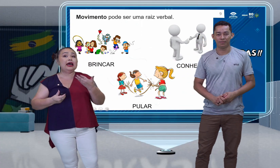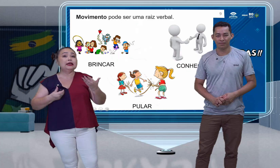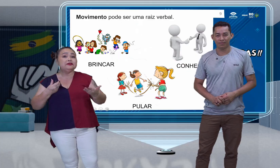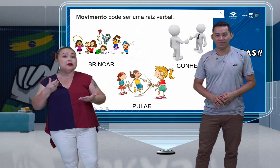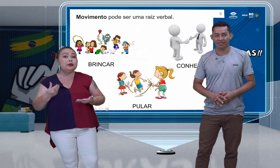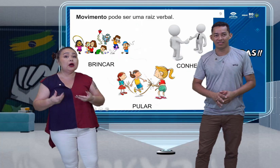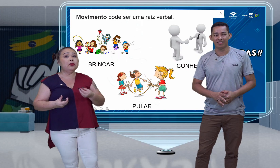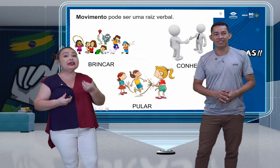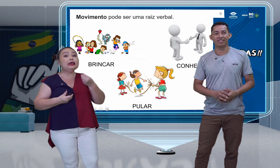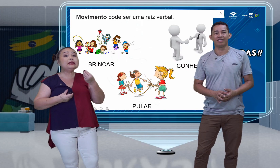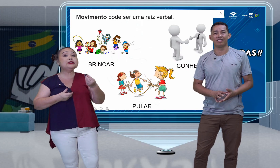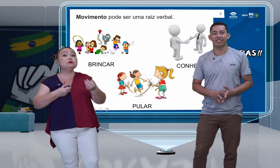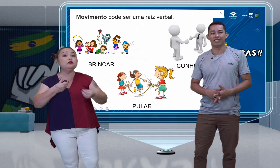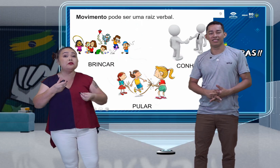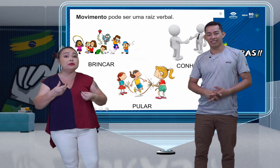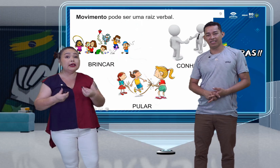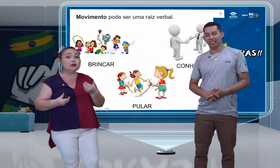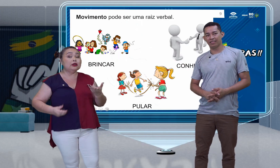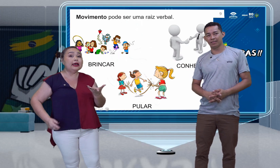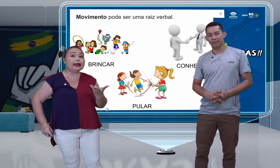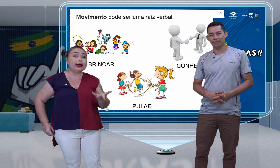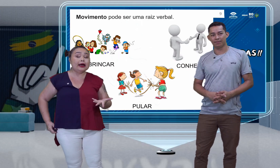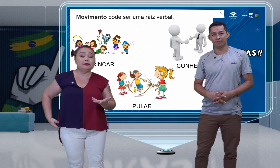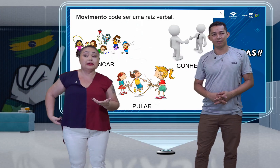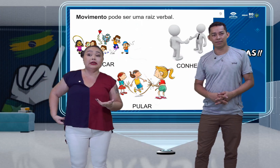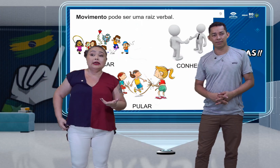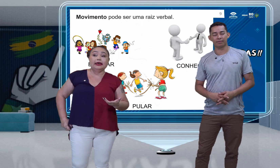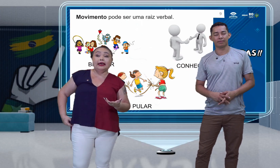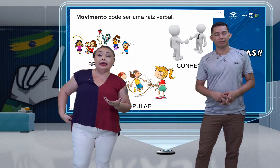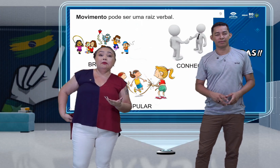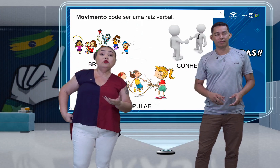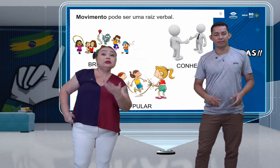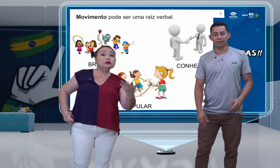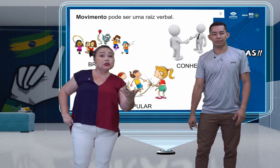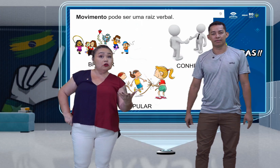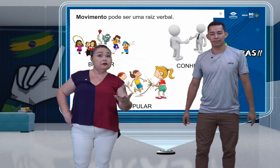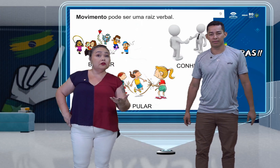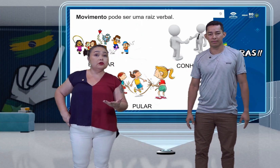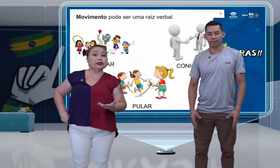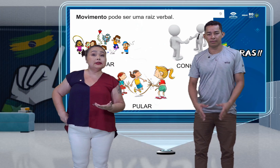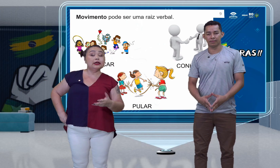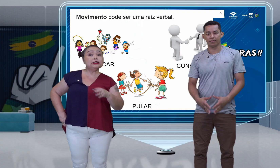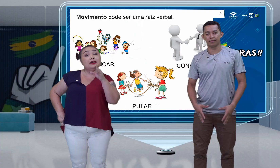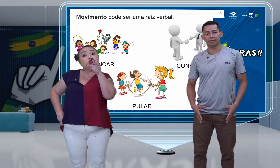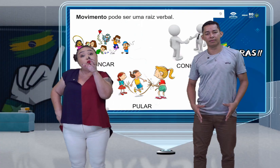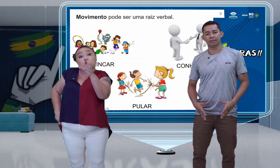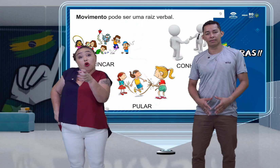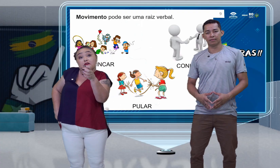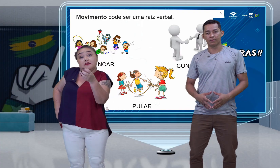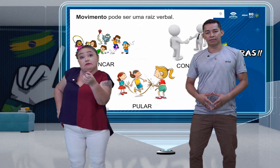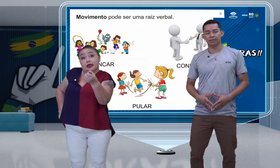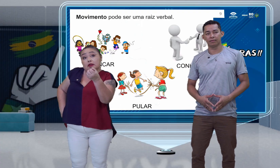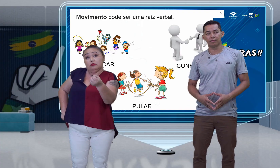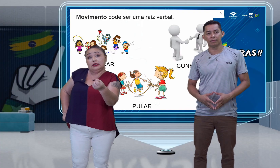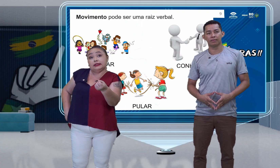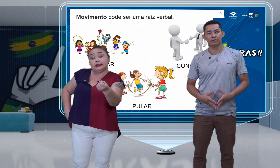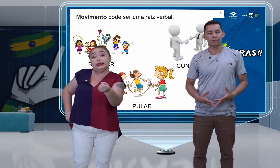raiz verbal, é que esse movimento, ele acaba mudando as configurações, mas o movimento em si,